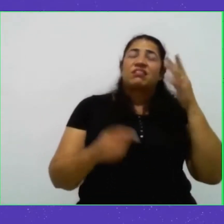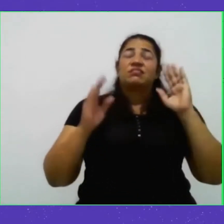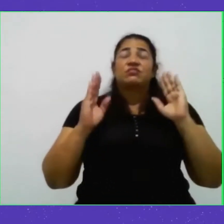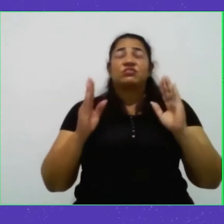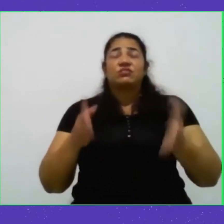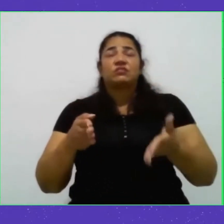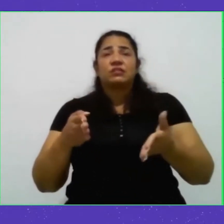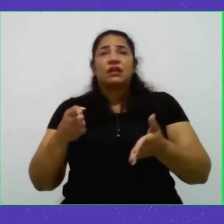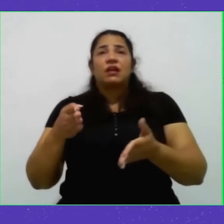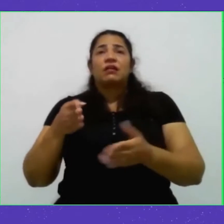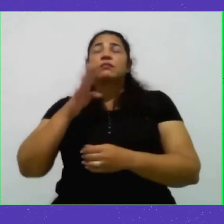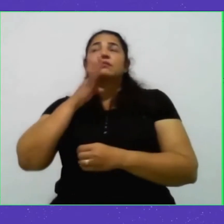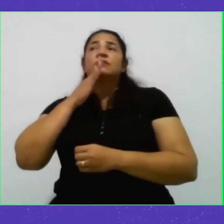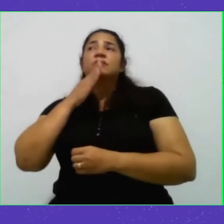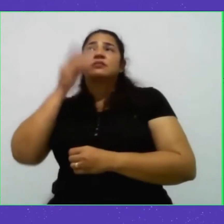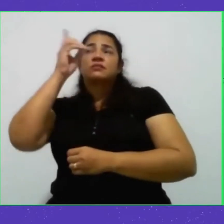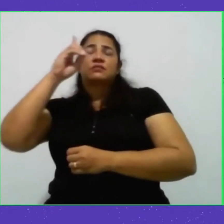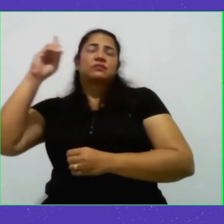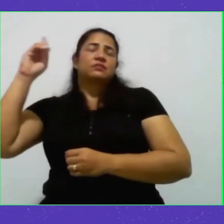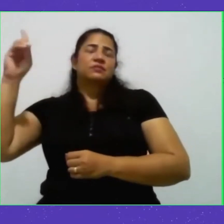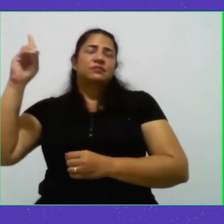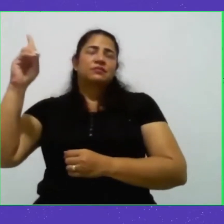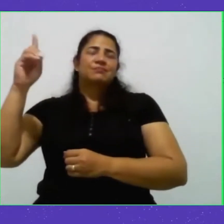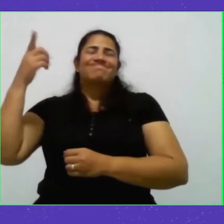nos esvaziarmos constantemente,